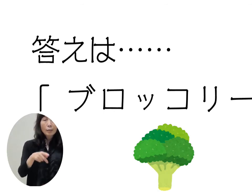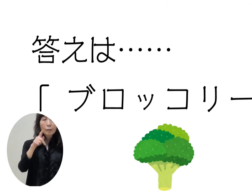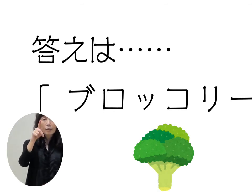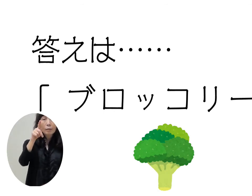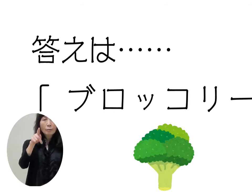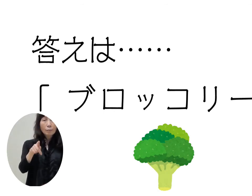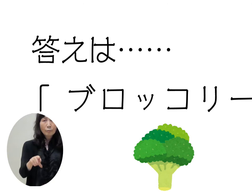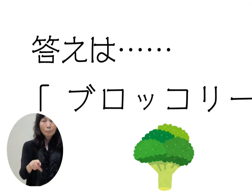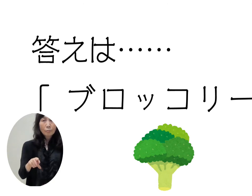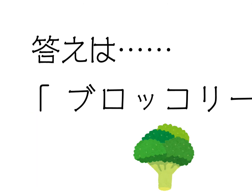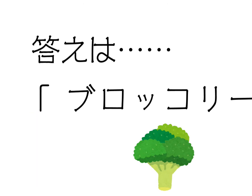ブロッコリーでした。